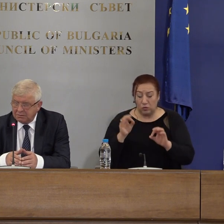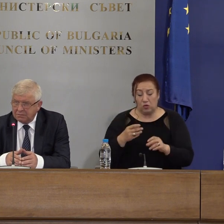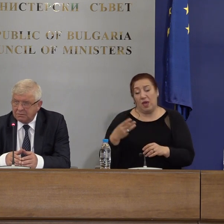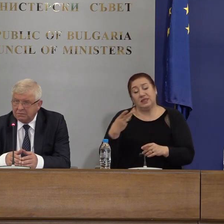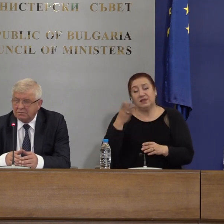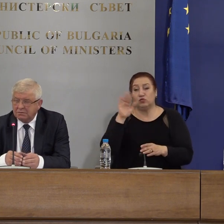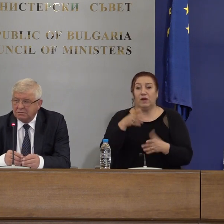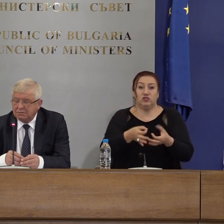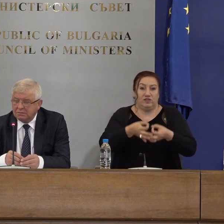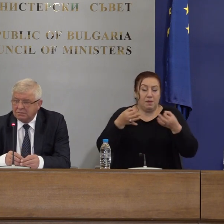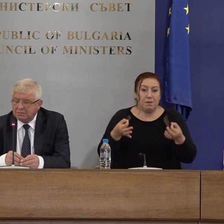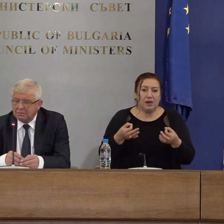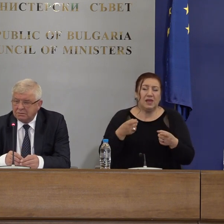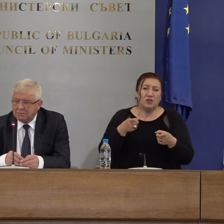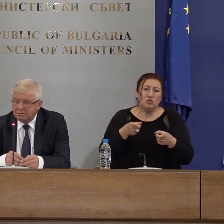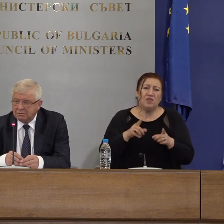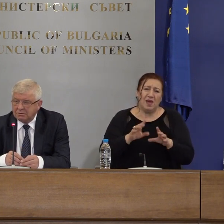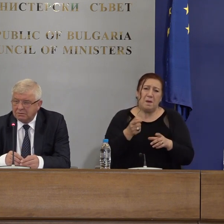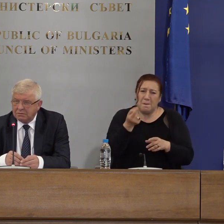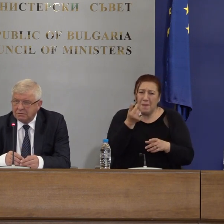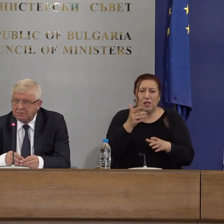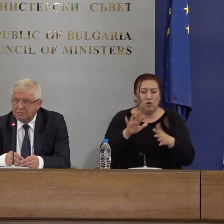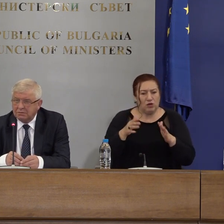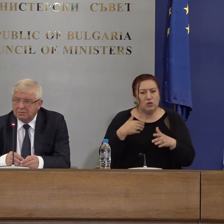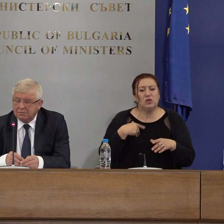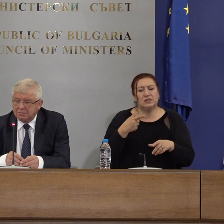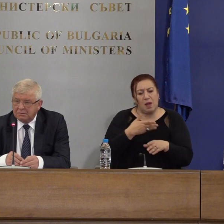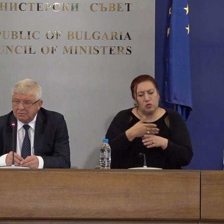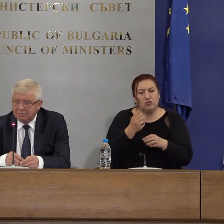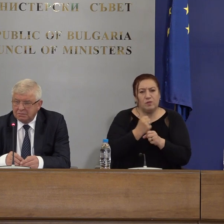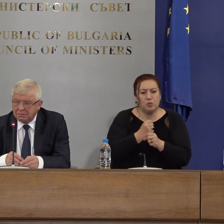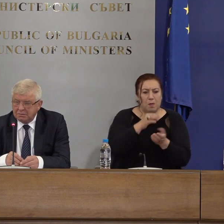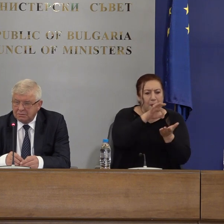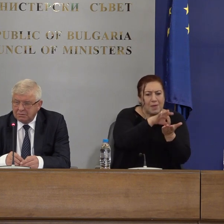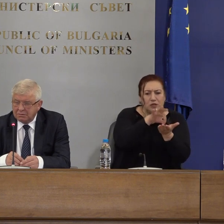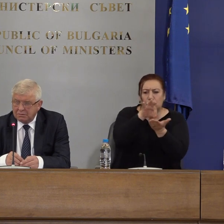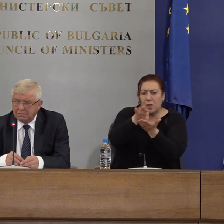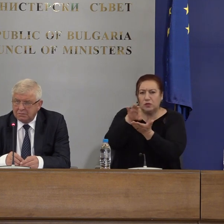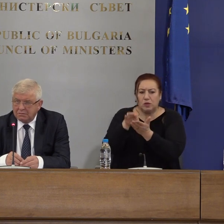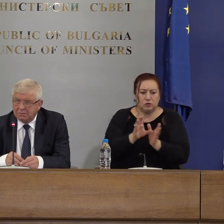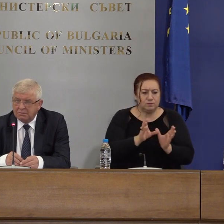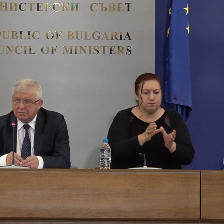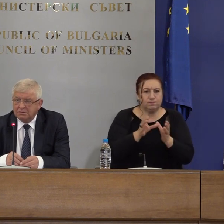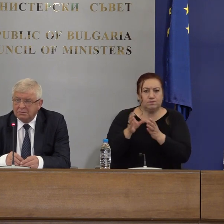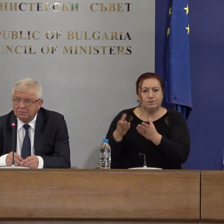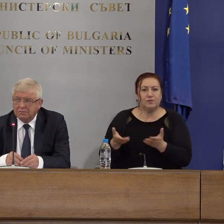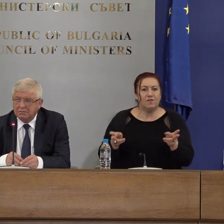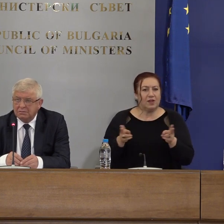вероятно това да се случи. Така че за момента продължаваме да работим огнище по огнище, с цел да ги санираме в максимално кратък срок.